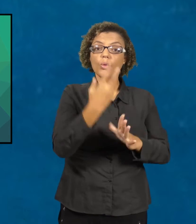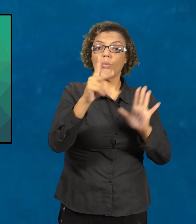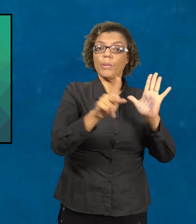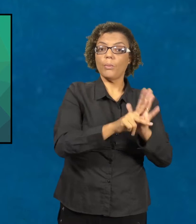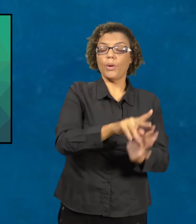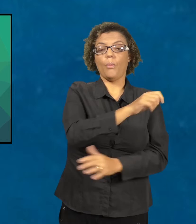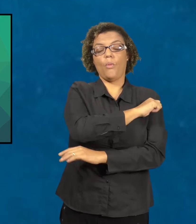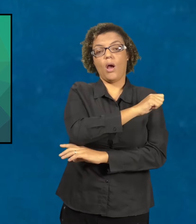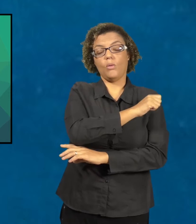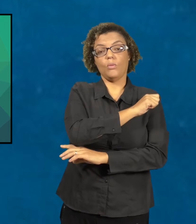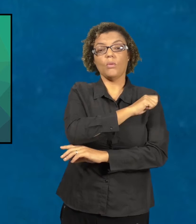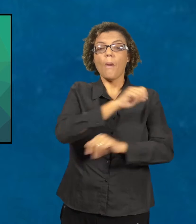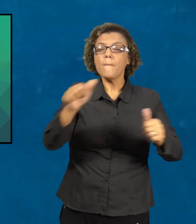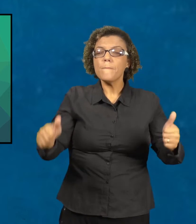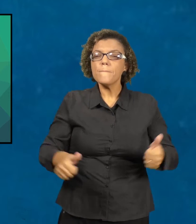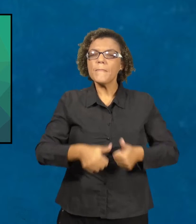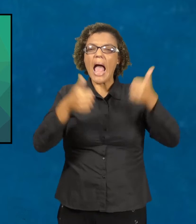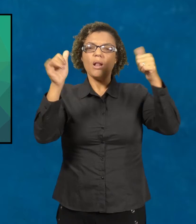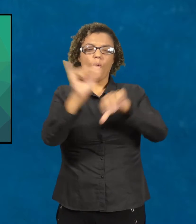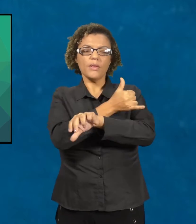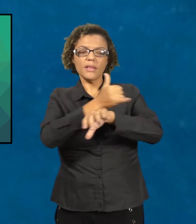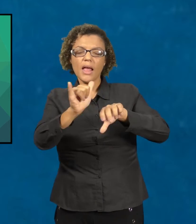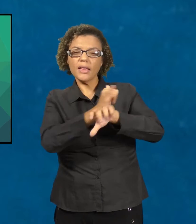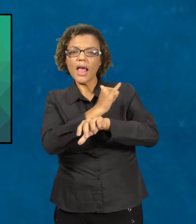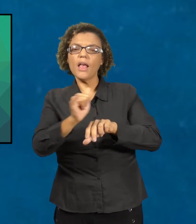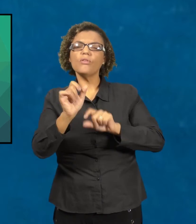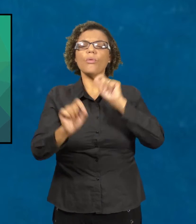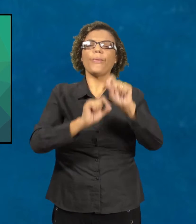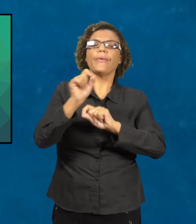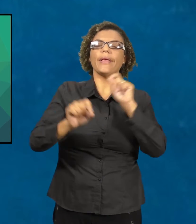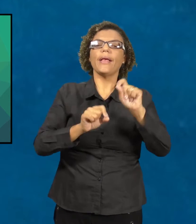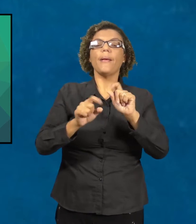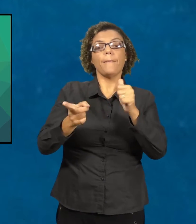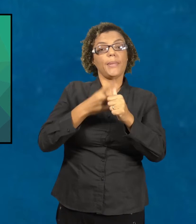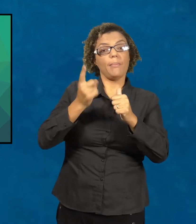prática é lendo calmamente os trabalhos já realizados.